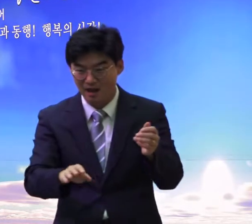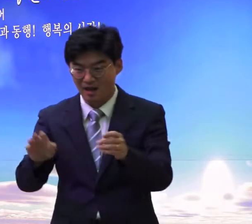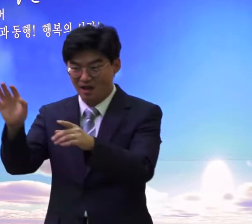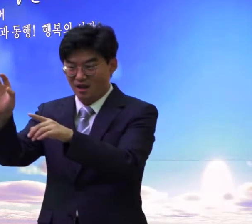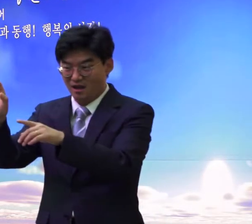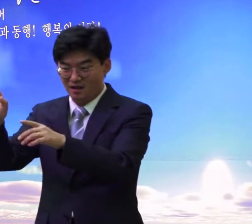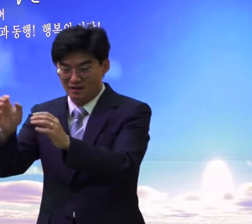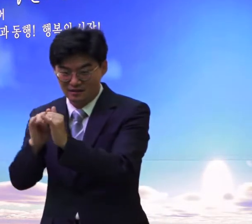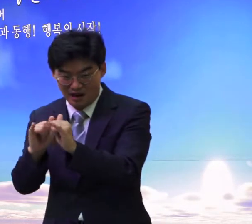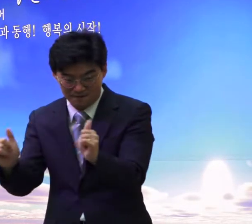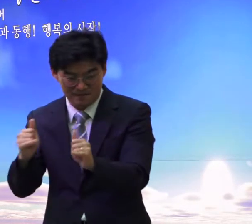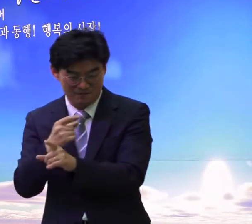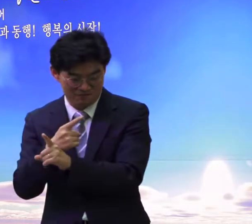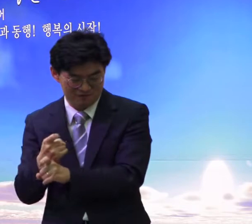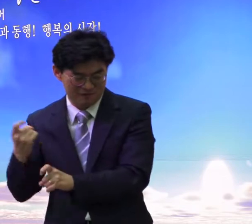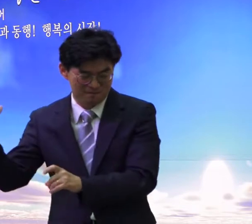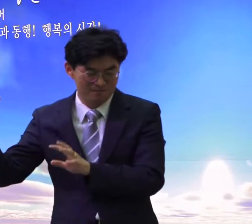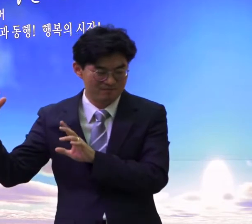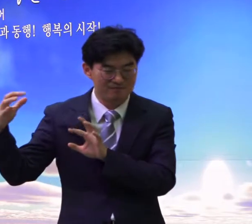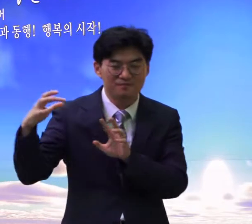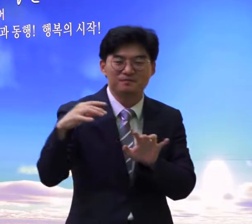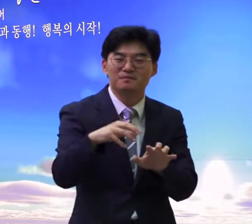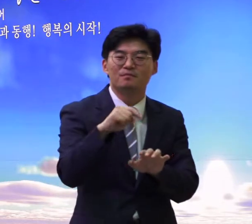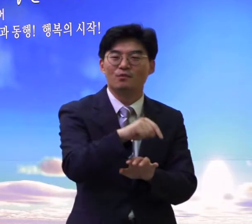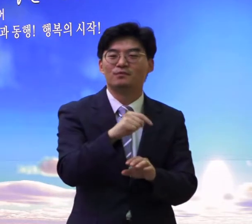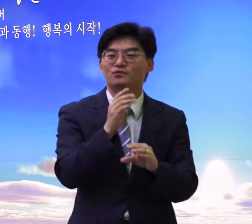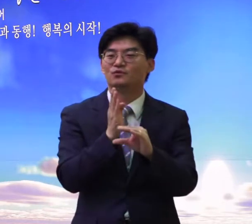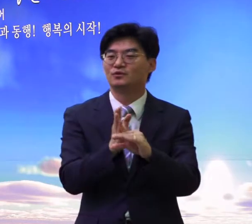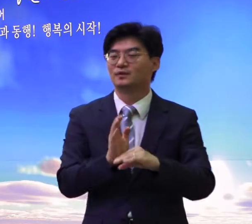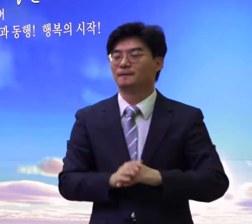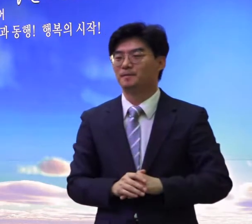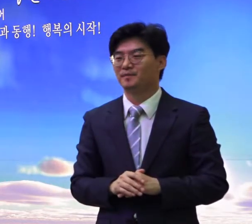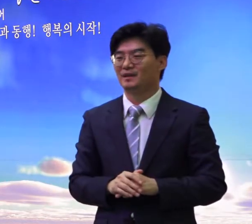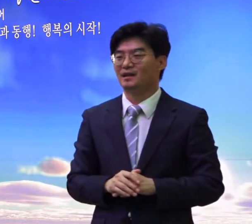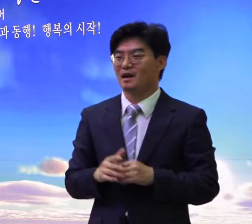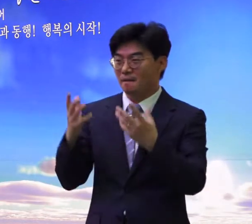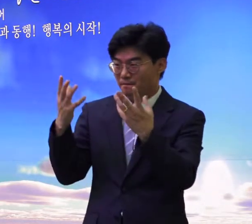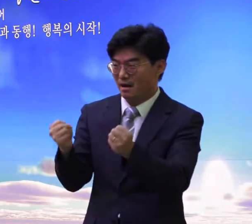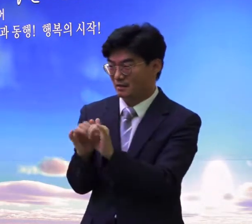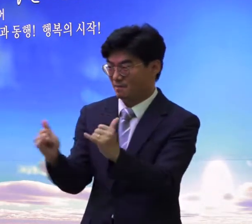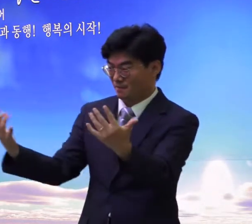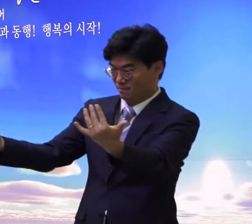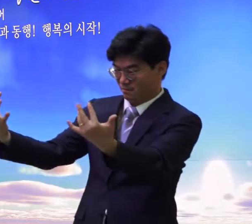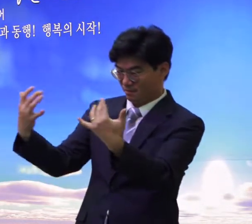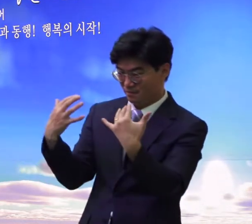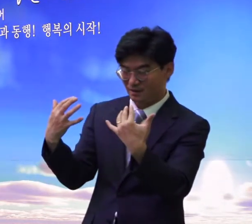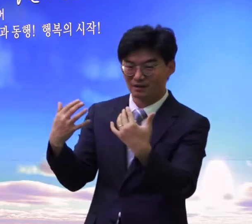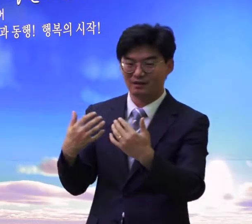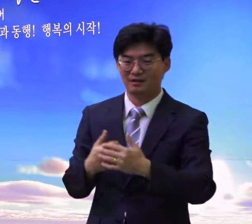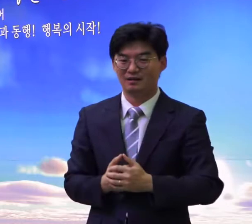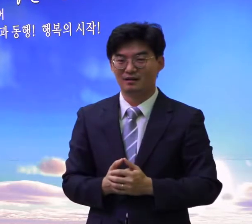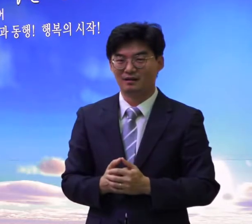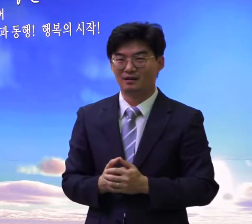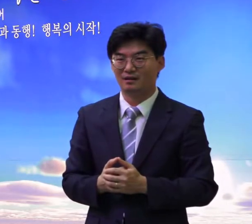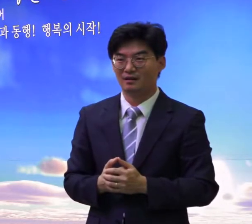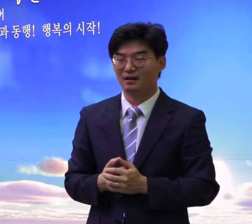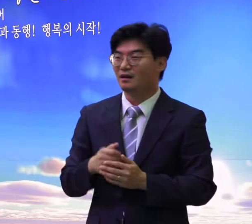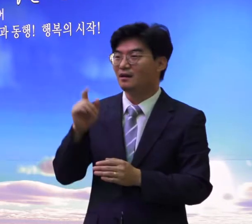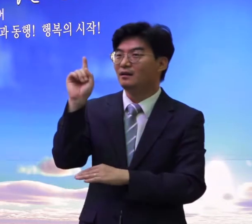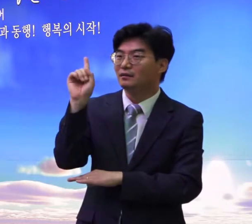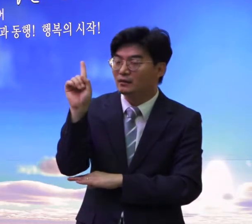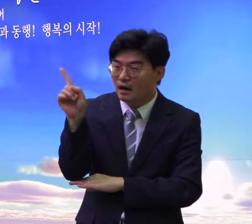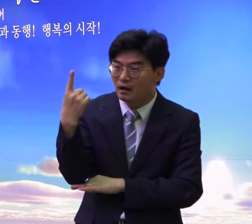오합지졸이었겠습니까? 얼마나 힘들었겠습니까? 그런데 이 수많은 사람들이 다윗과 함께 지나면서 다윗의